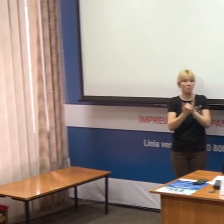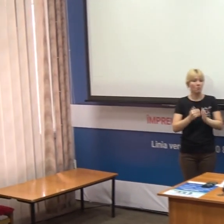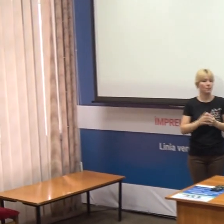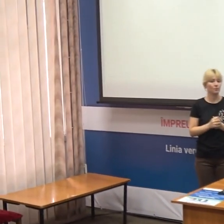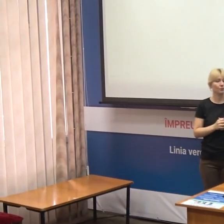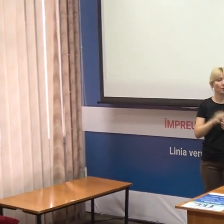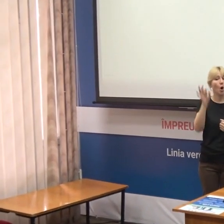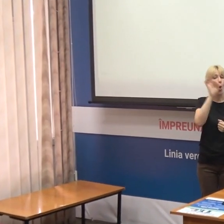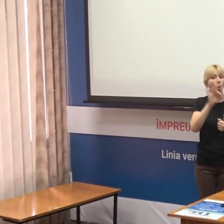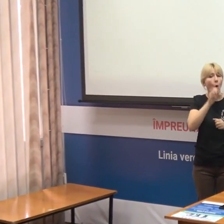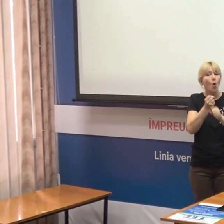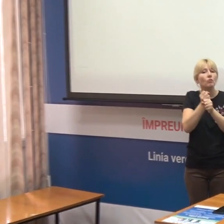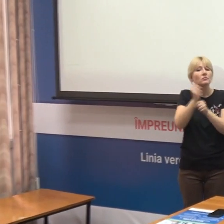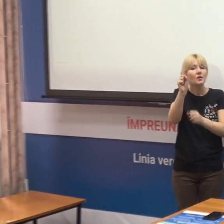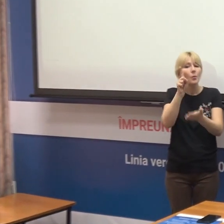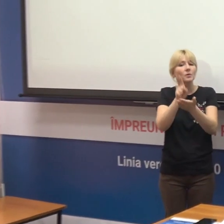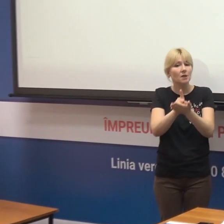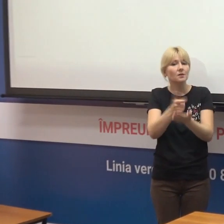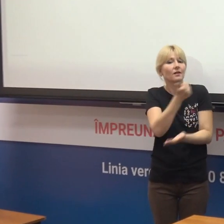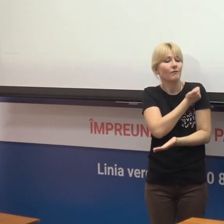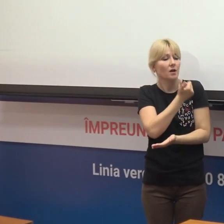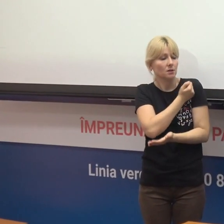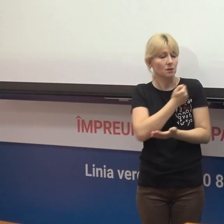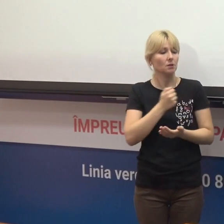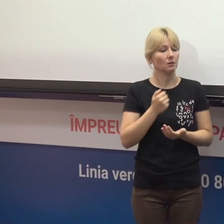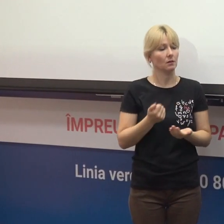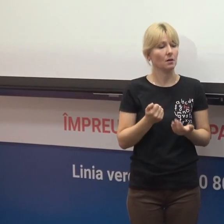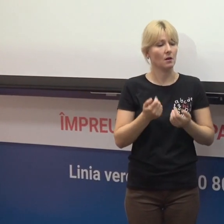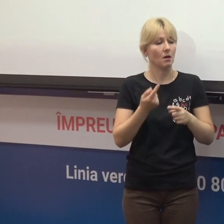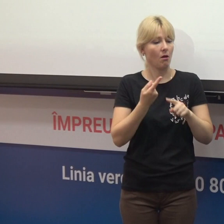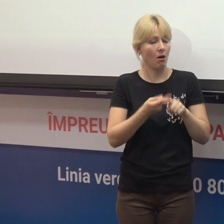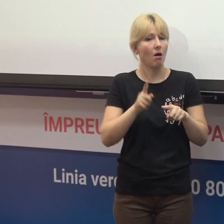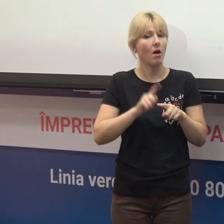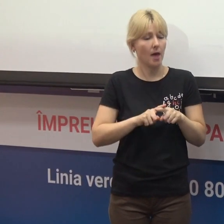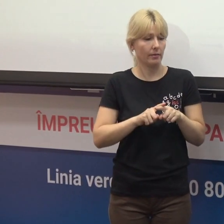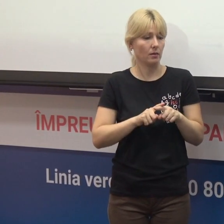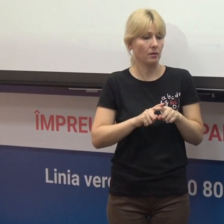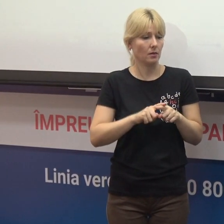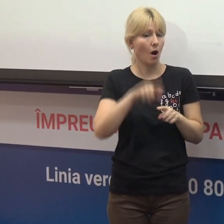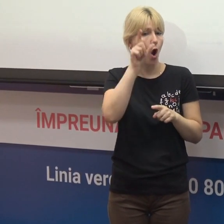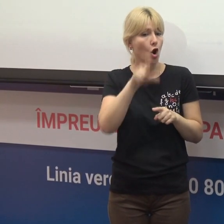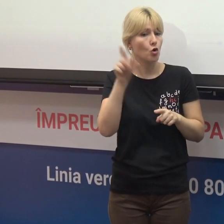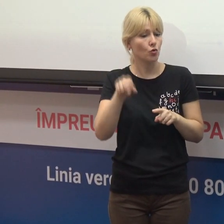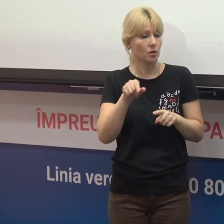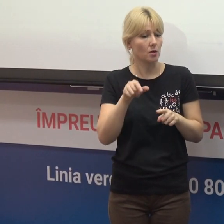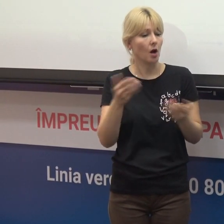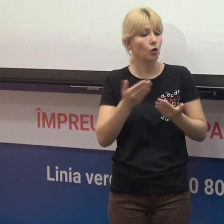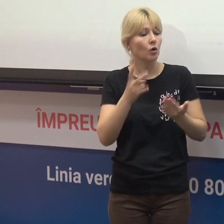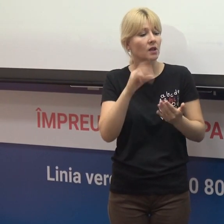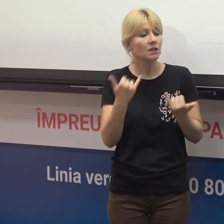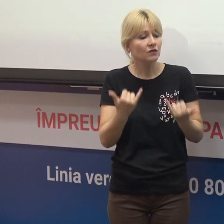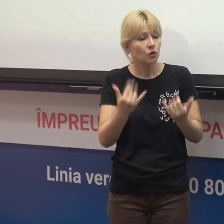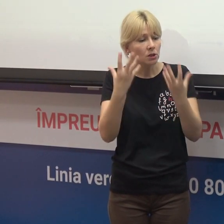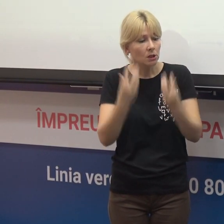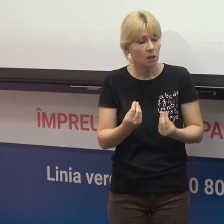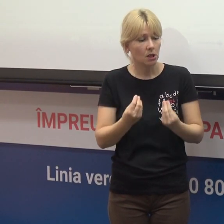Deci, cu referire la obligativitatea, vă zic că imunizarea anumitor categorii de populație la ziua de astăzi, vă zic că